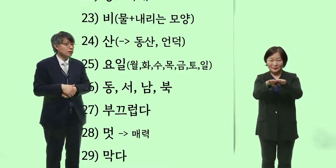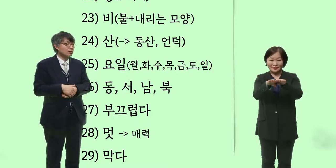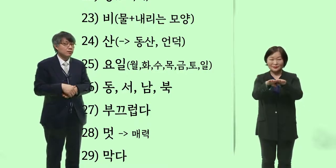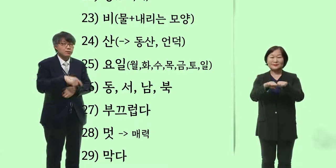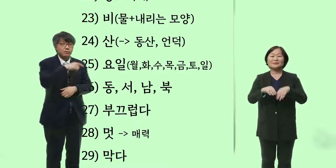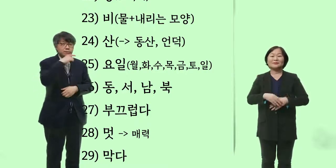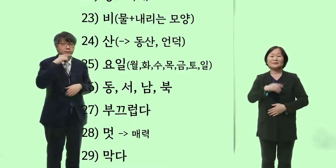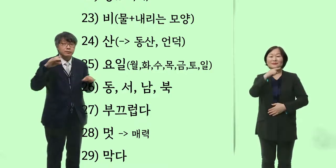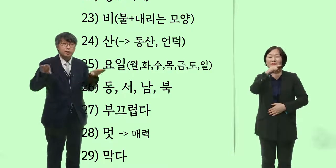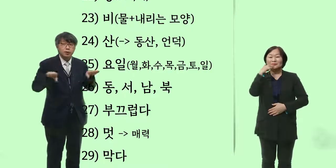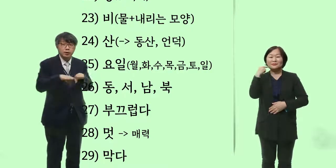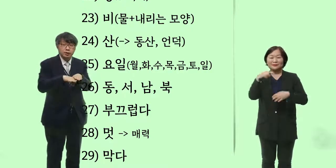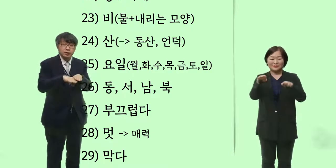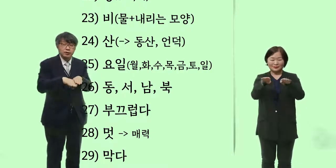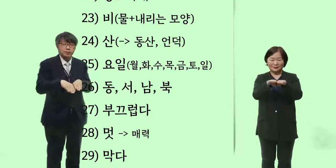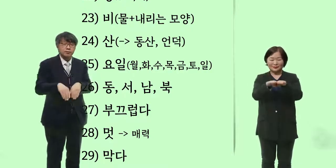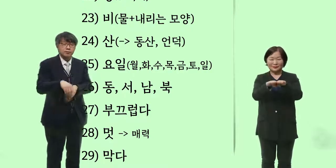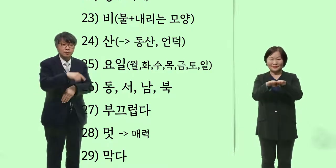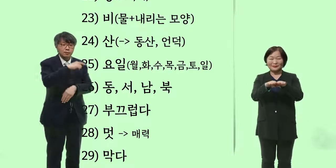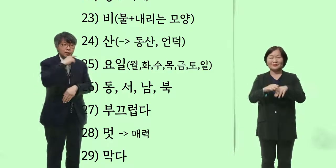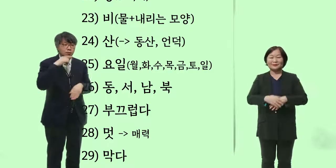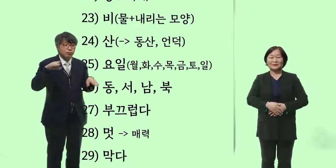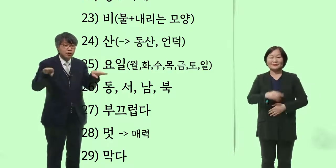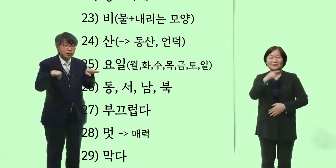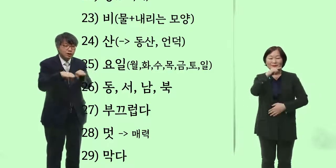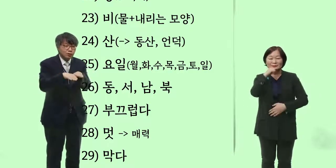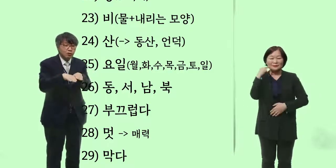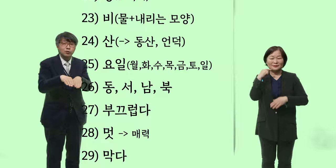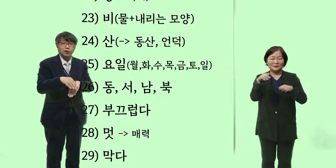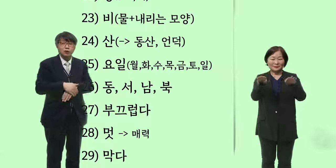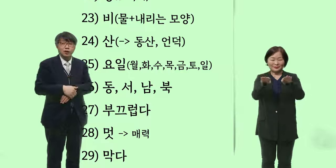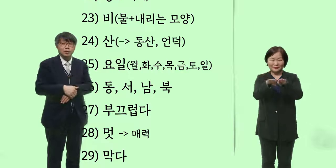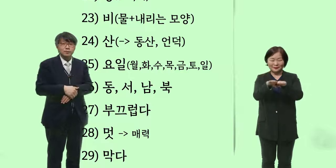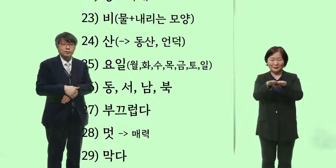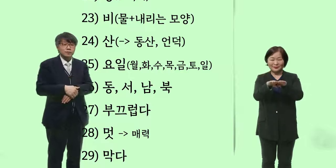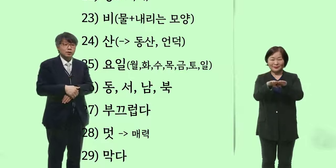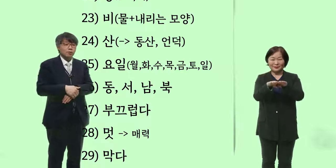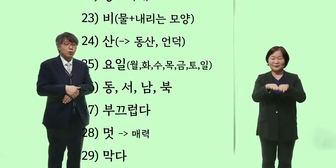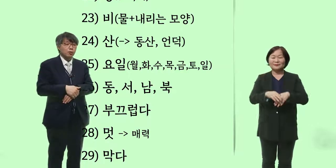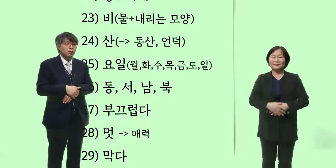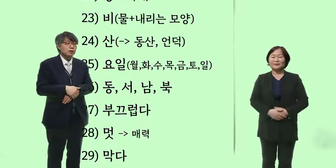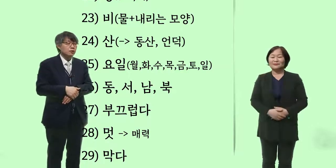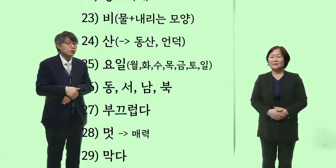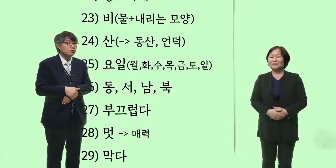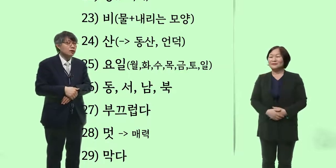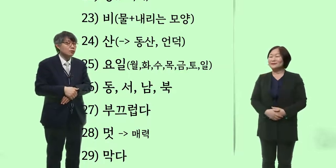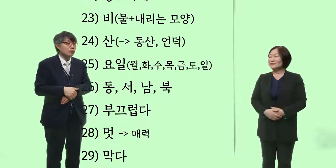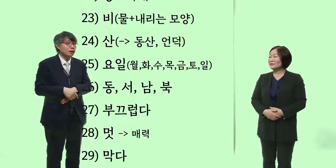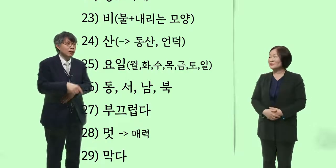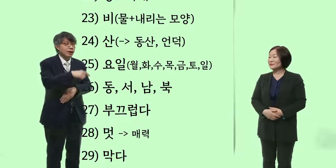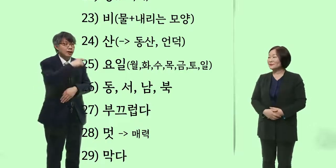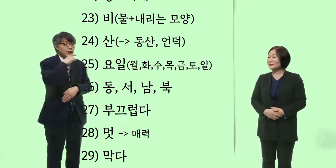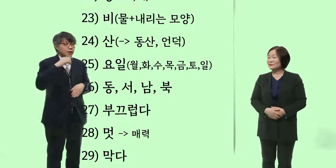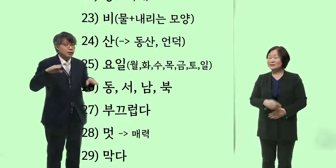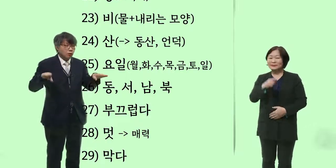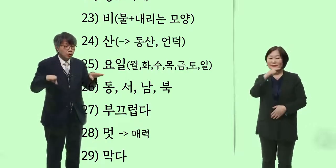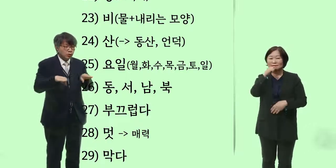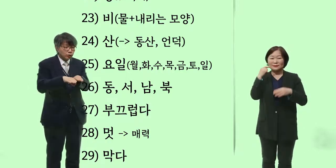날입니다. 일요일. 빨갛고 문 닫잖아요. 일요일 날. 그래서 주일 날도 표현할 때 일요일, 주일